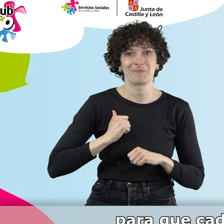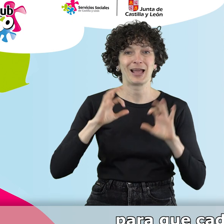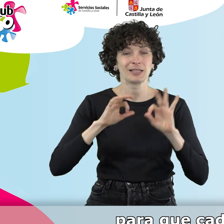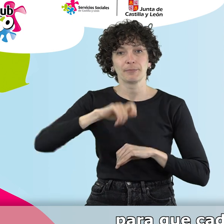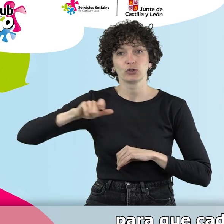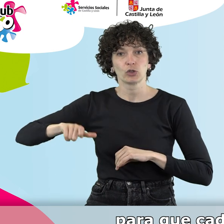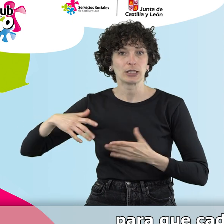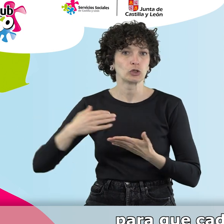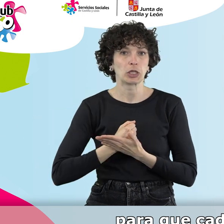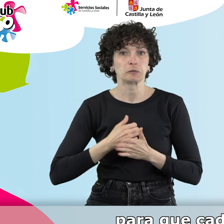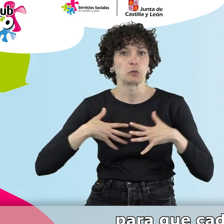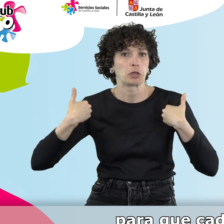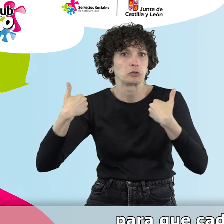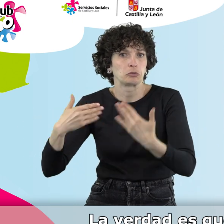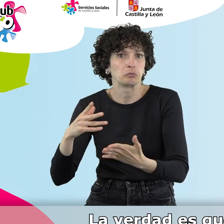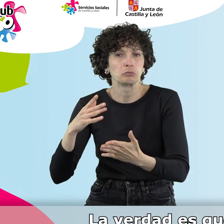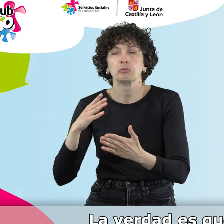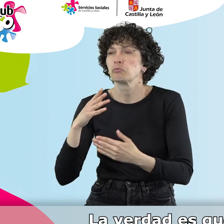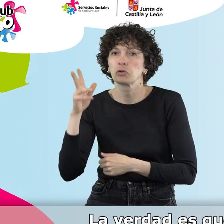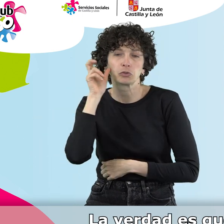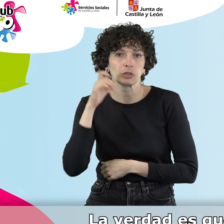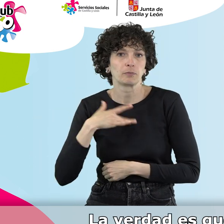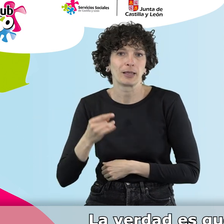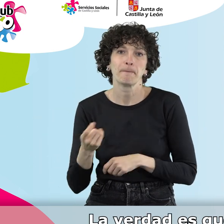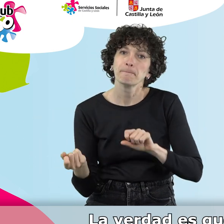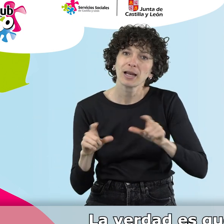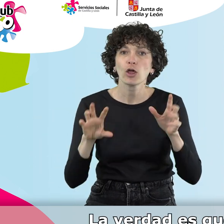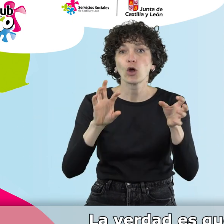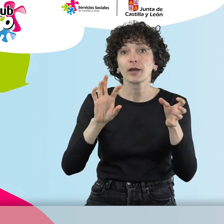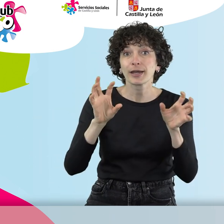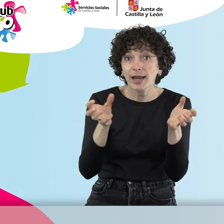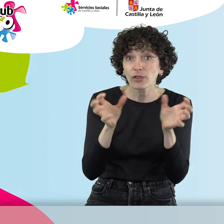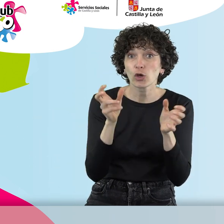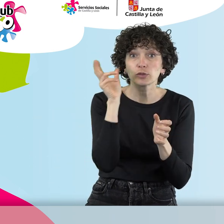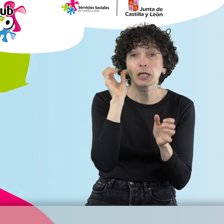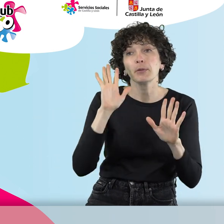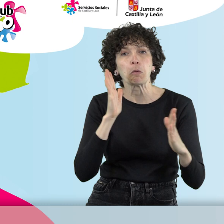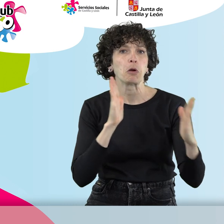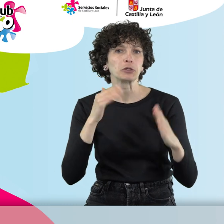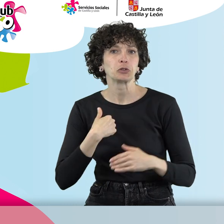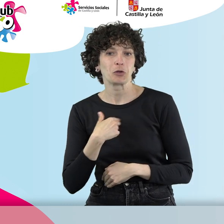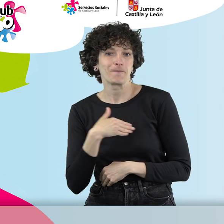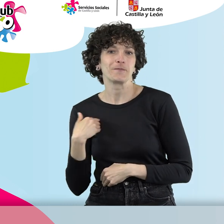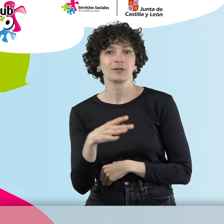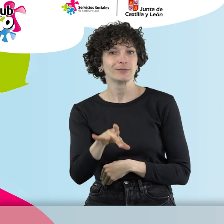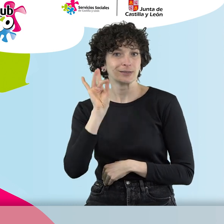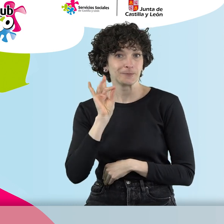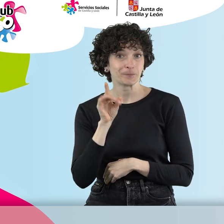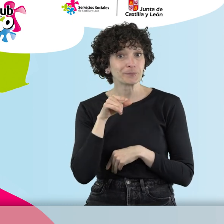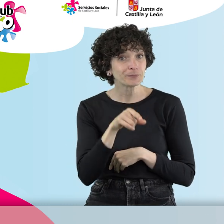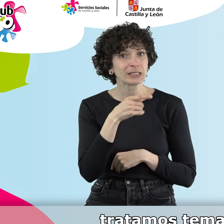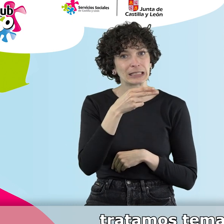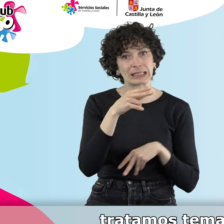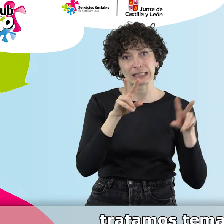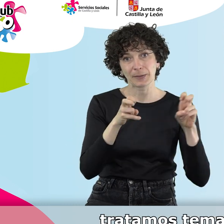pueda escucharlos cuando quiera. La verdad es que es parecido a escuchar la radio, pero cuando queramos. En ellos, y como bien